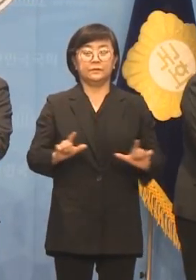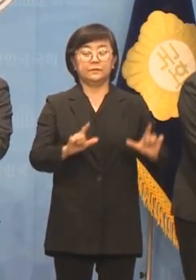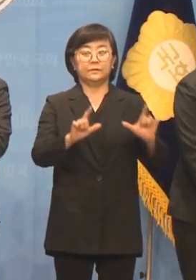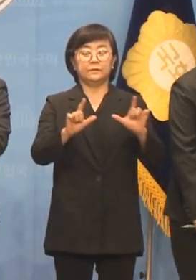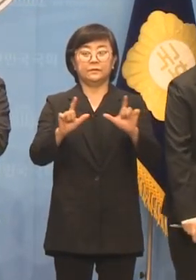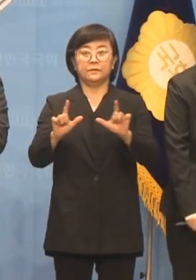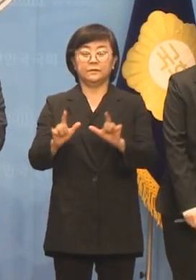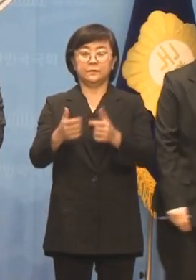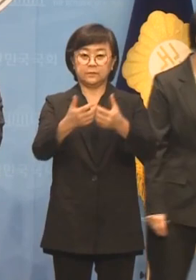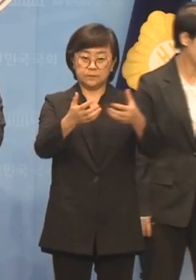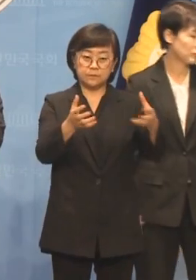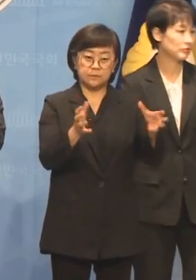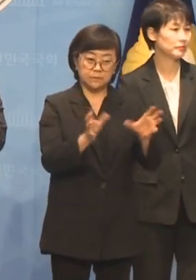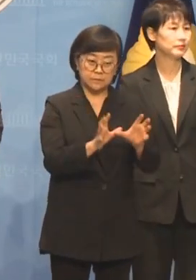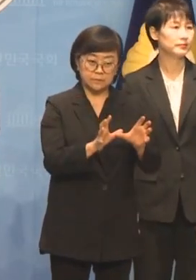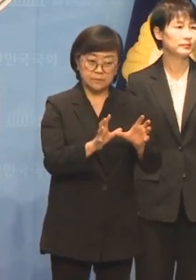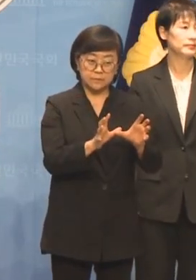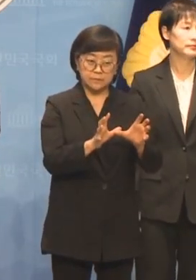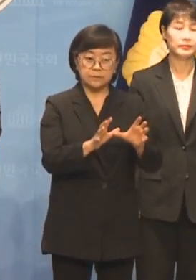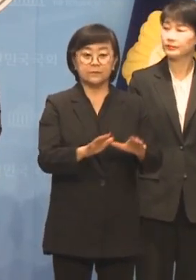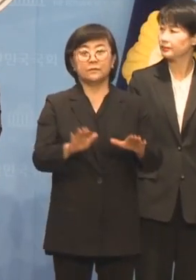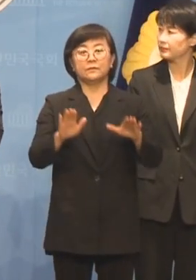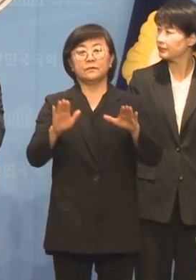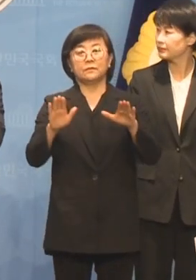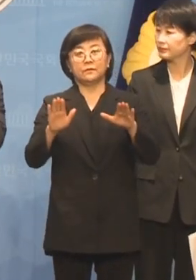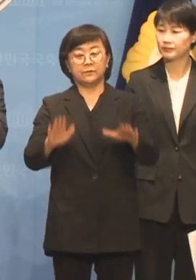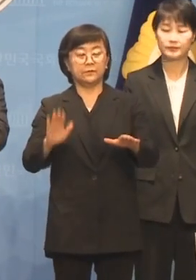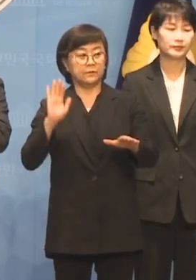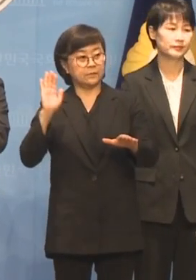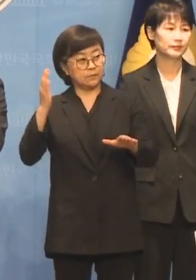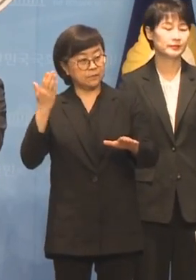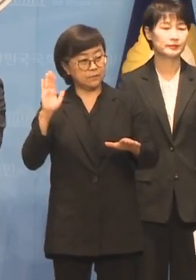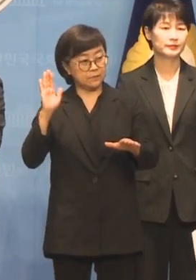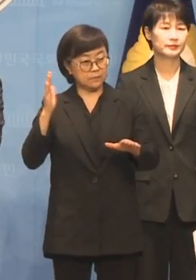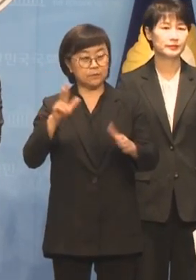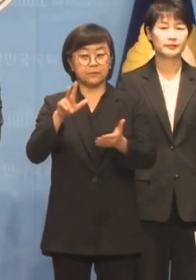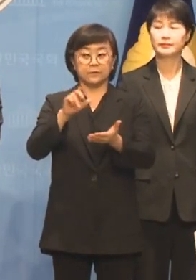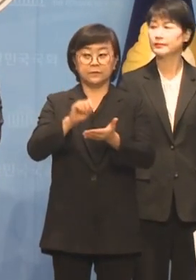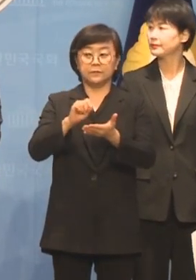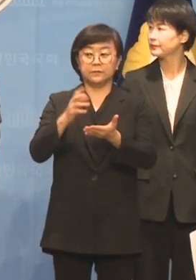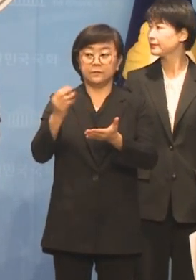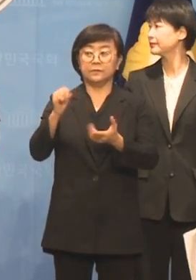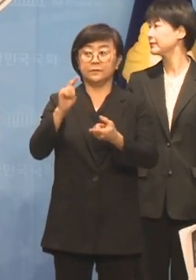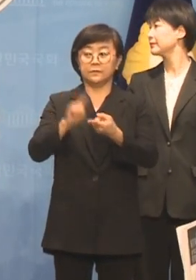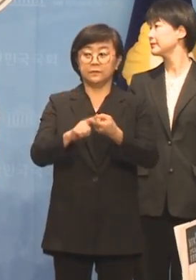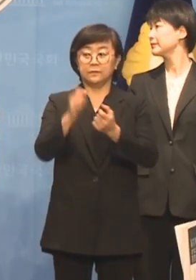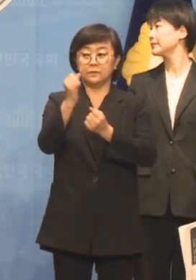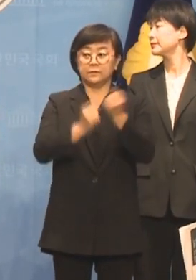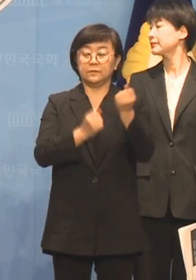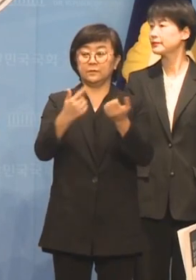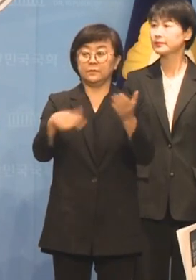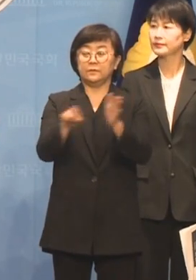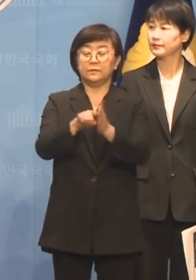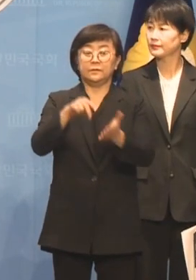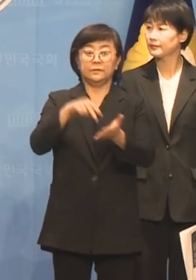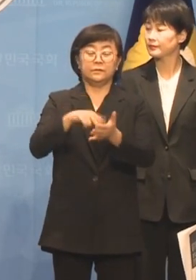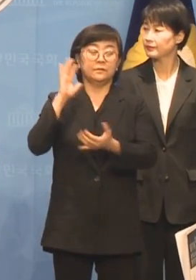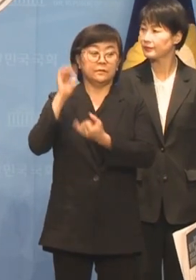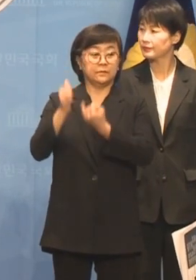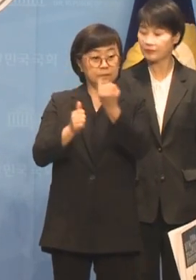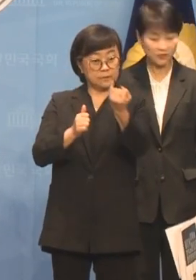민생시민단체들이 함께 최근 현안에 대해서 몇 가지 기자님들께 이야기하려고 합니다. 특히 김건희